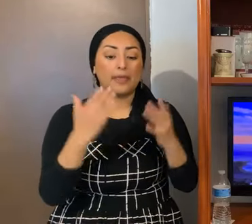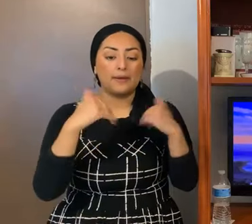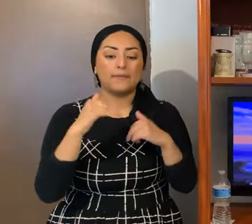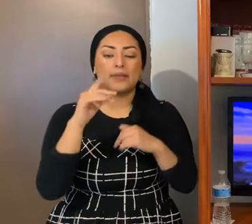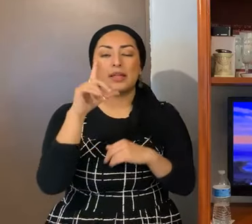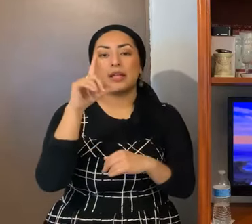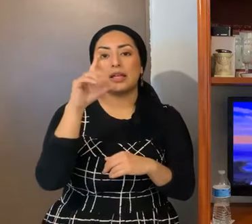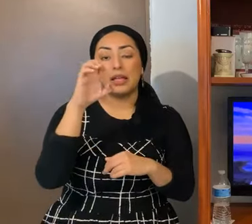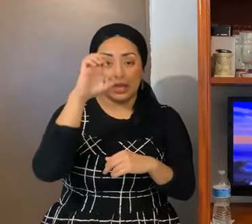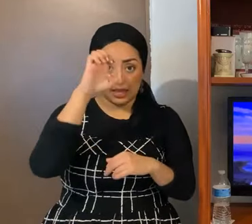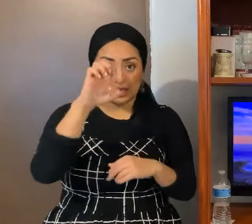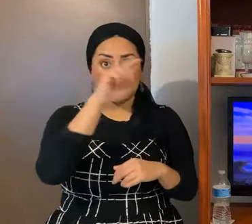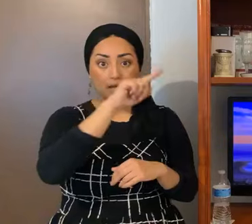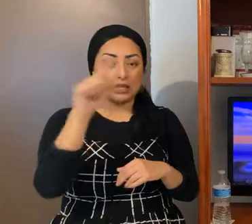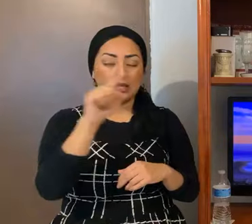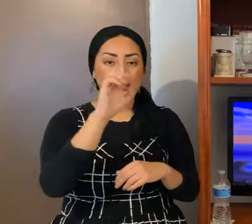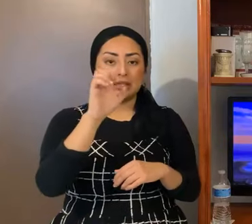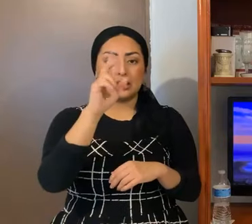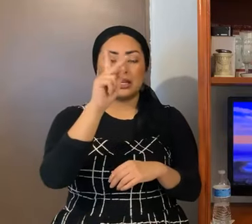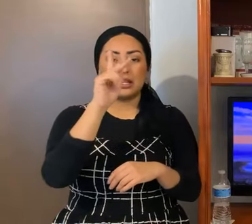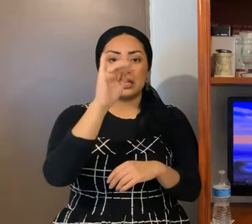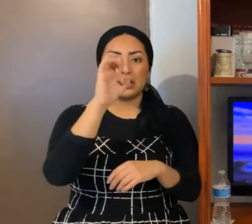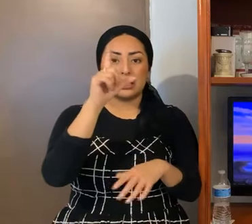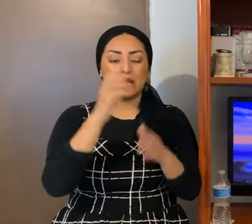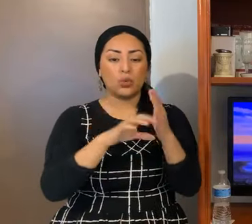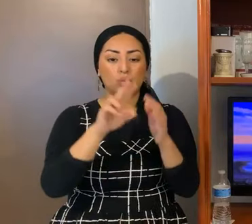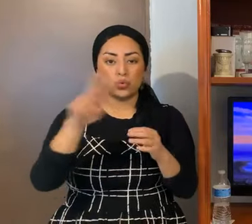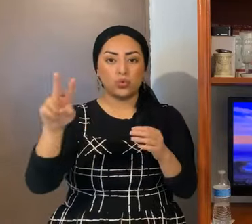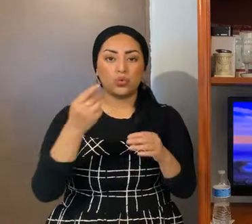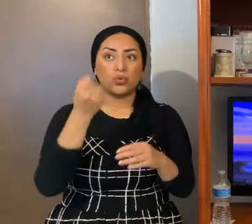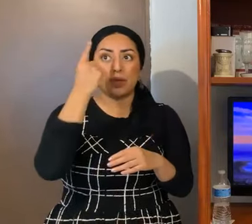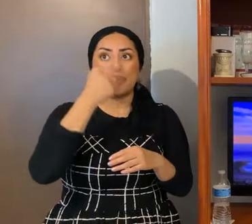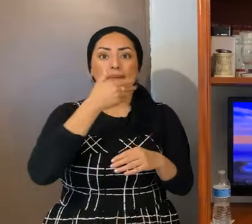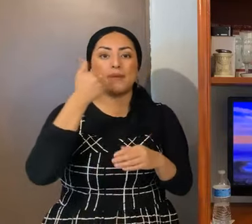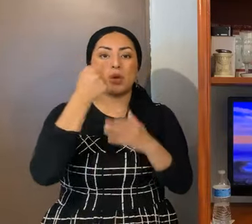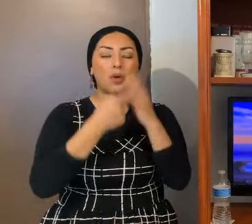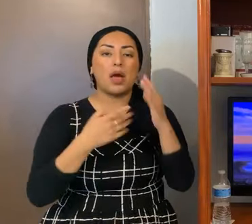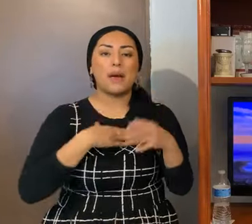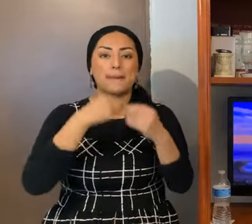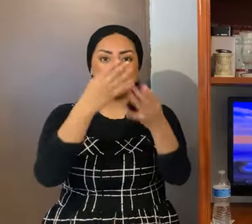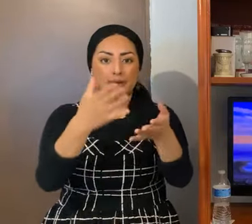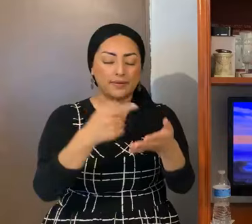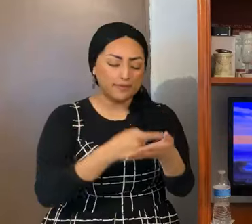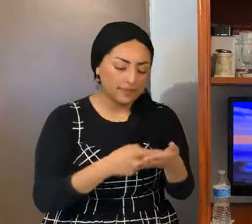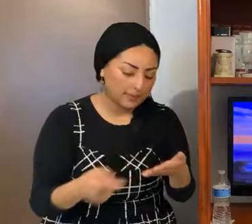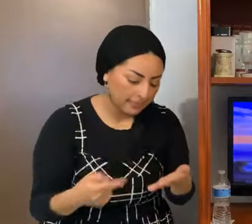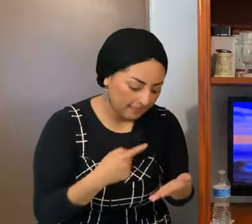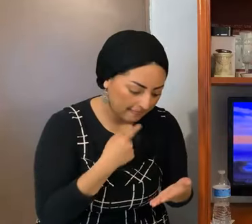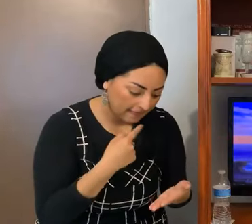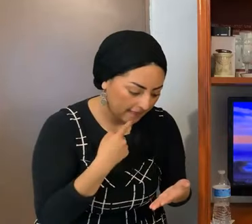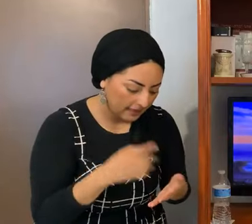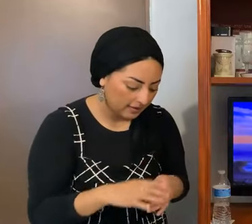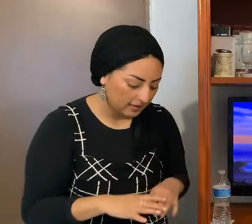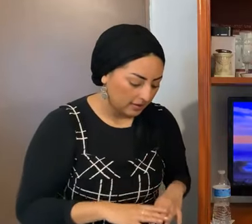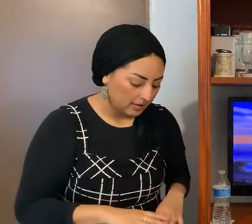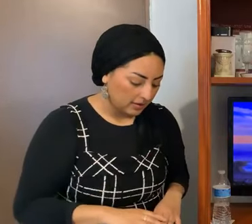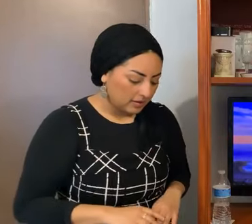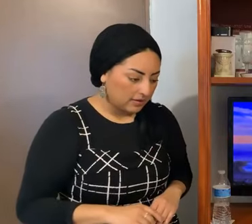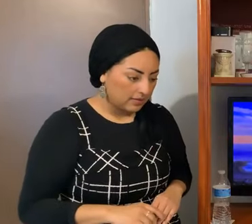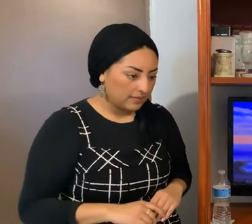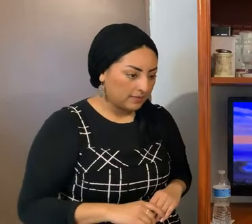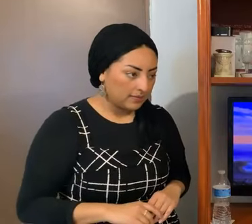Ezequiel 22. Y vamos a entender mejor lo que les estoy platicando. Dice, Ezequiel 22, verso